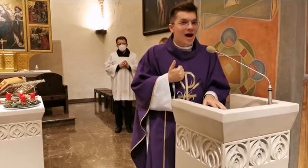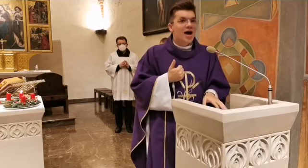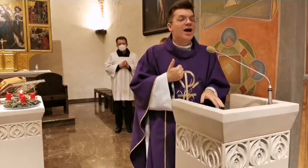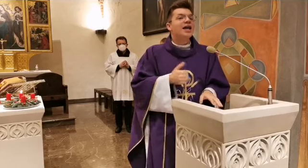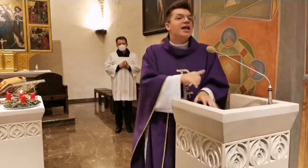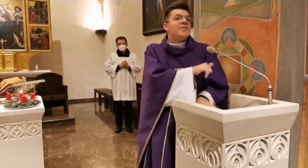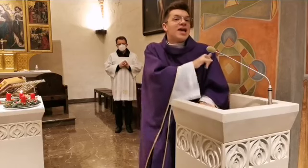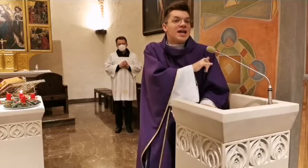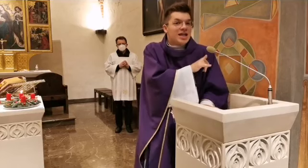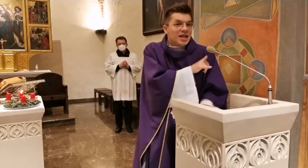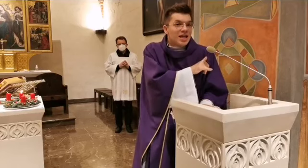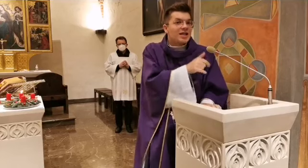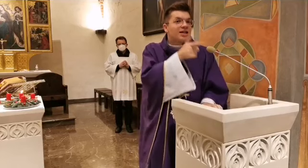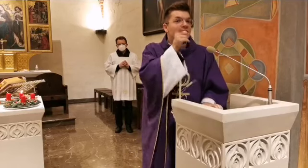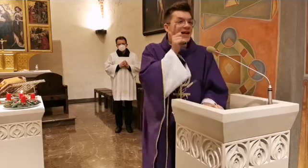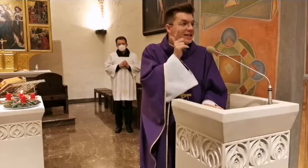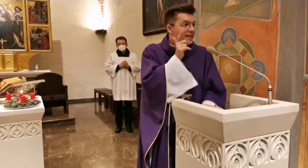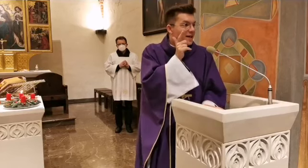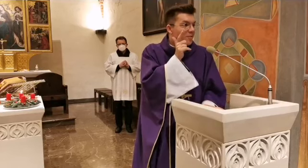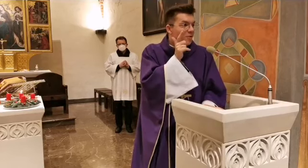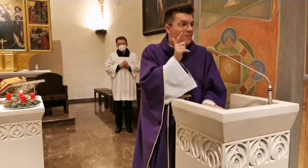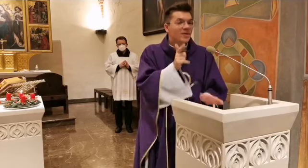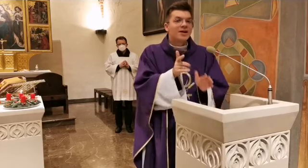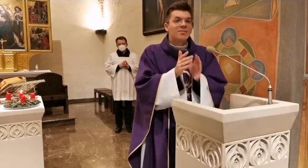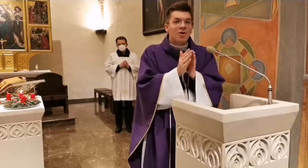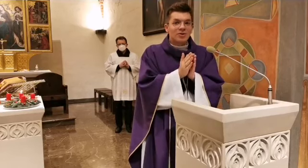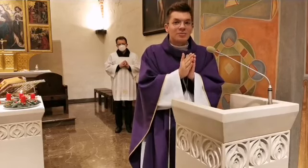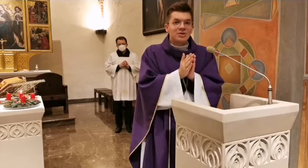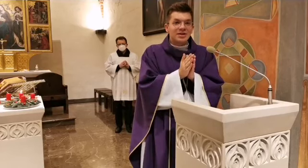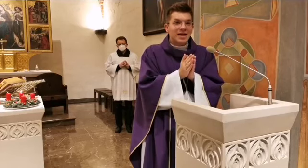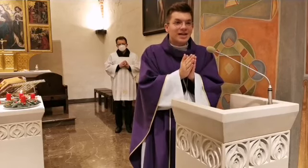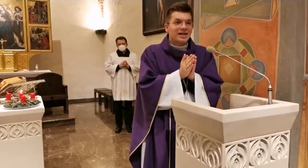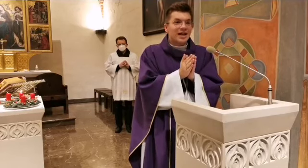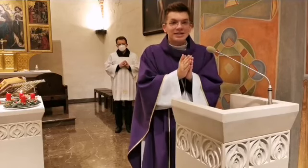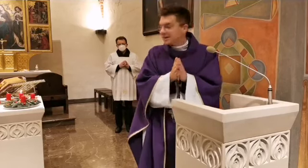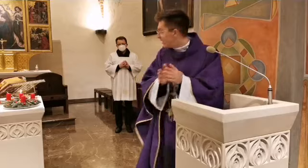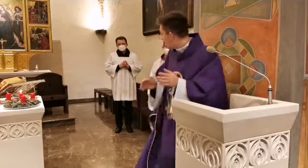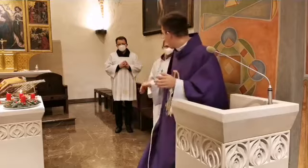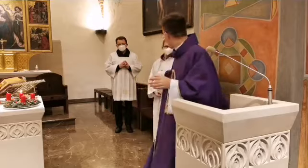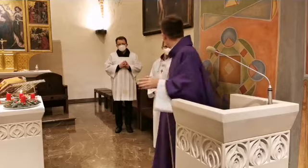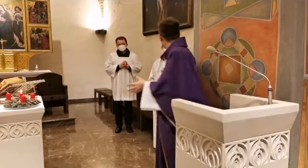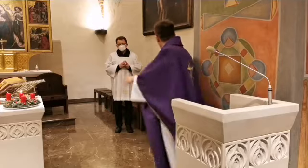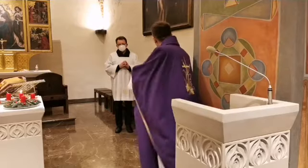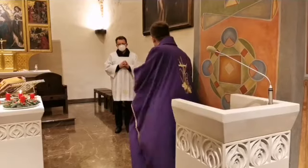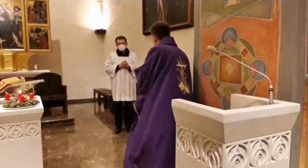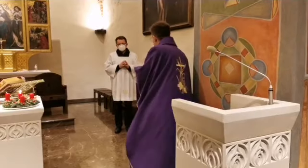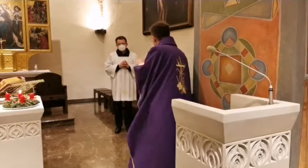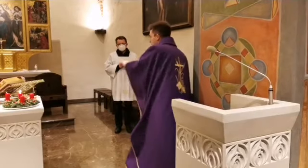miała imieniny dwa dni temu. Modlimy się w jej intencji.